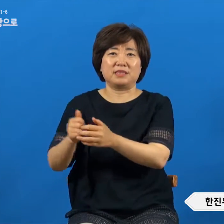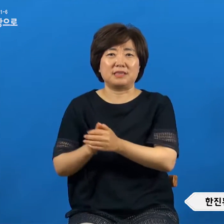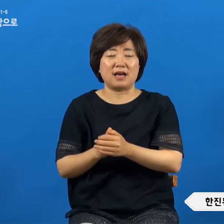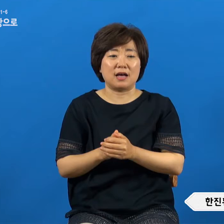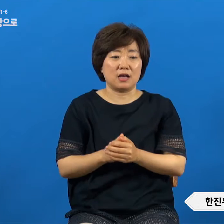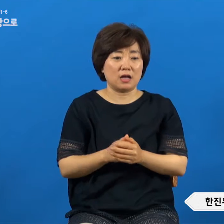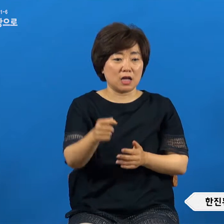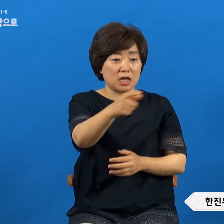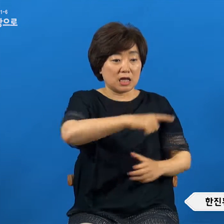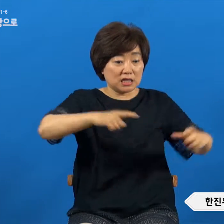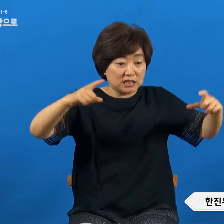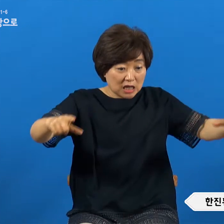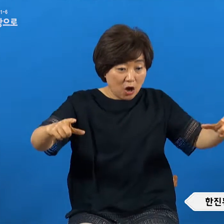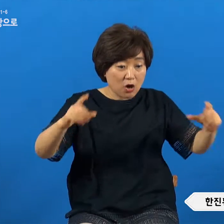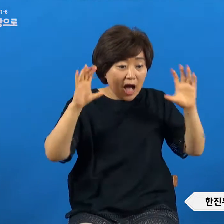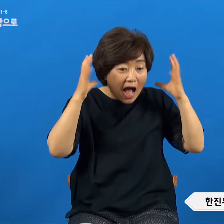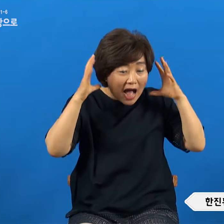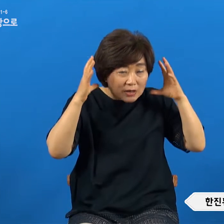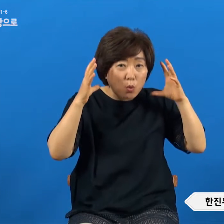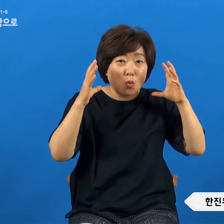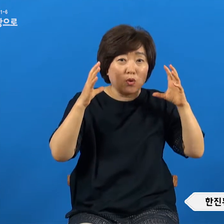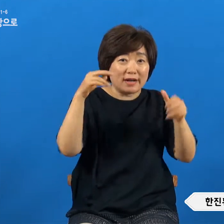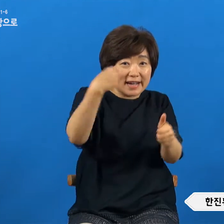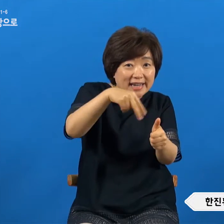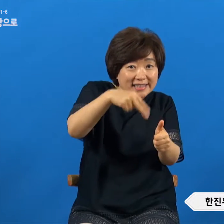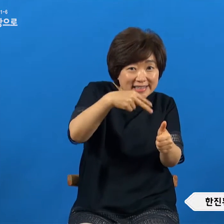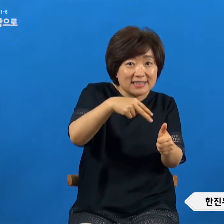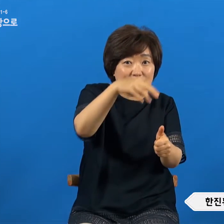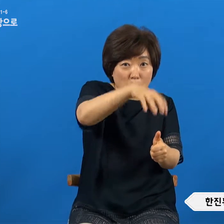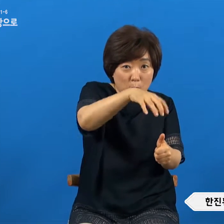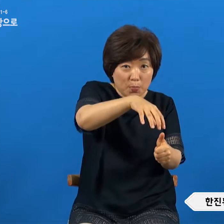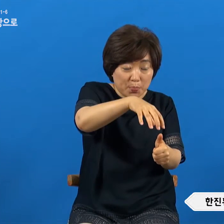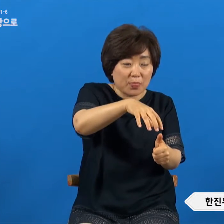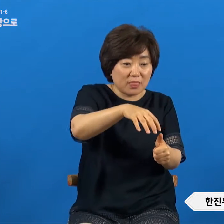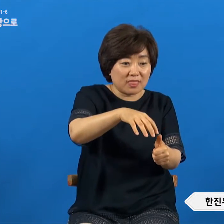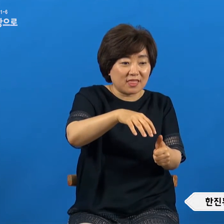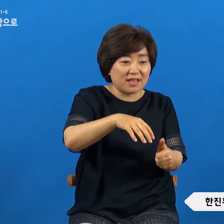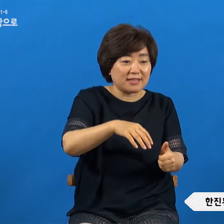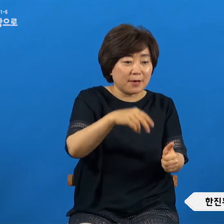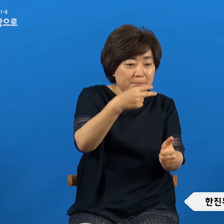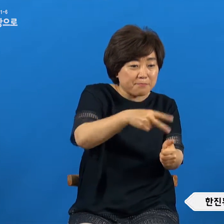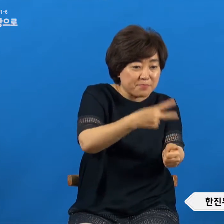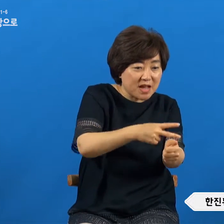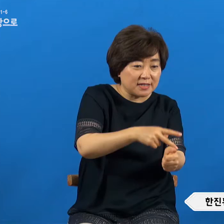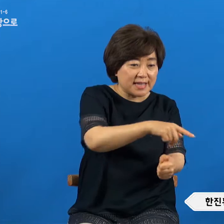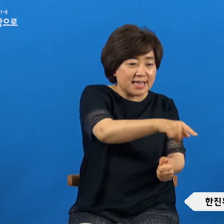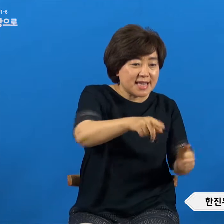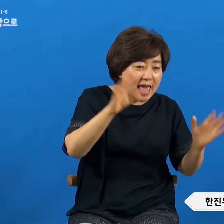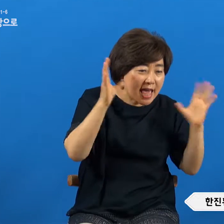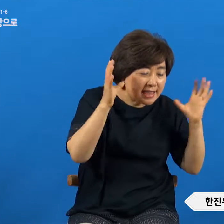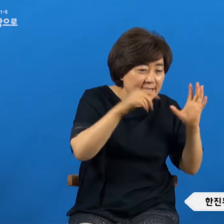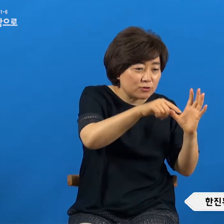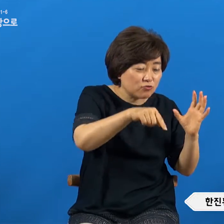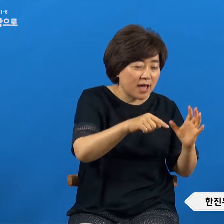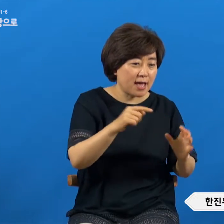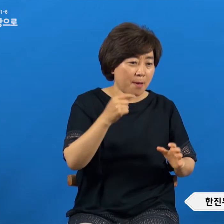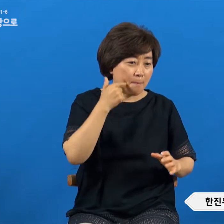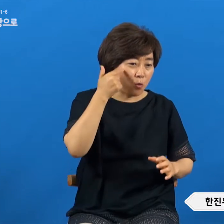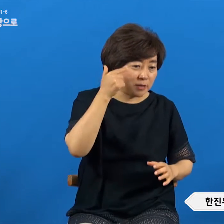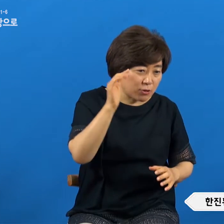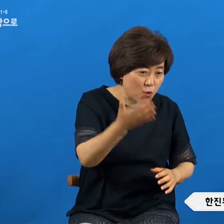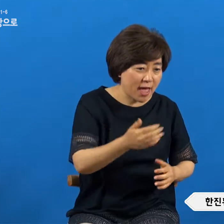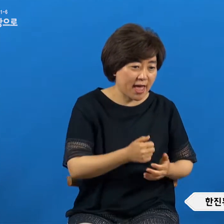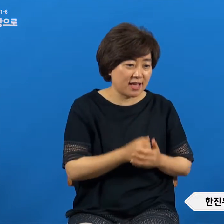지역 아동센터에 나가서 봉사하는 분들, 이 아이들 가운데서 장차 목사도 나오고 선교사도